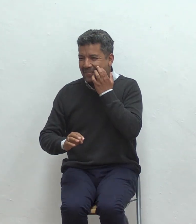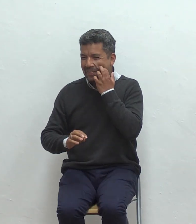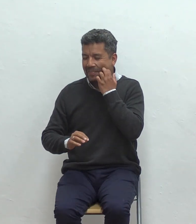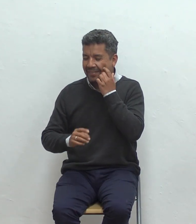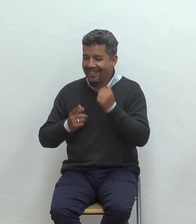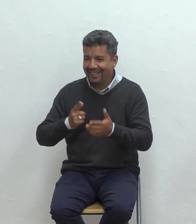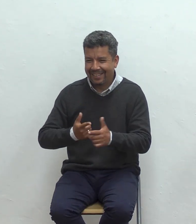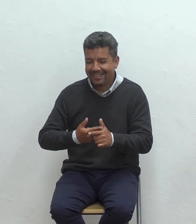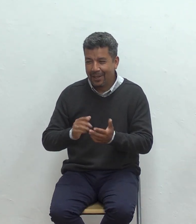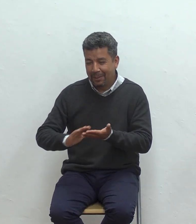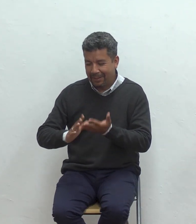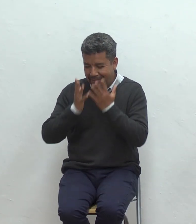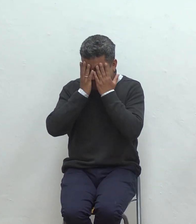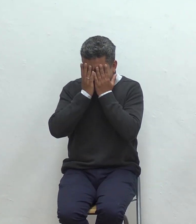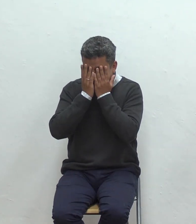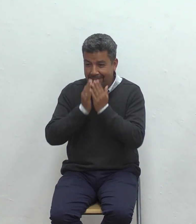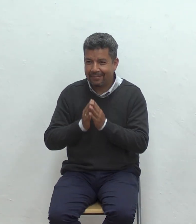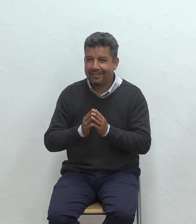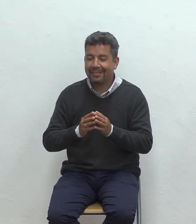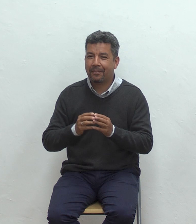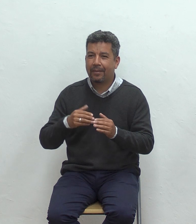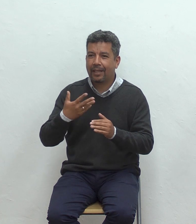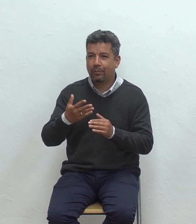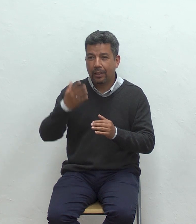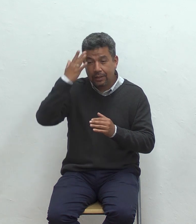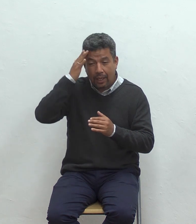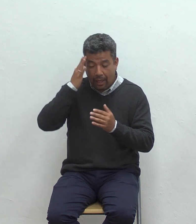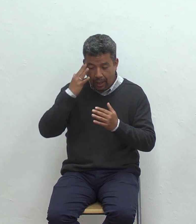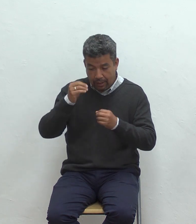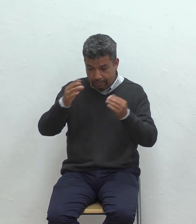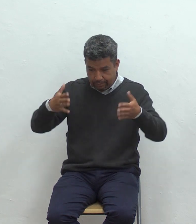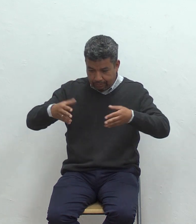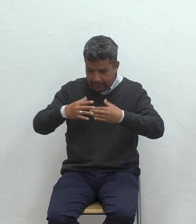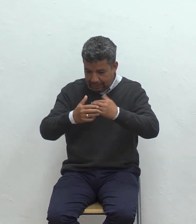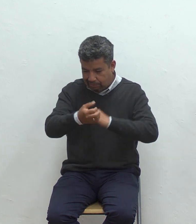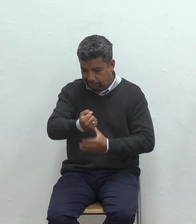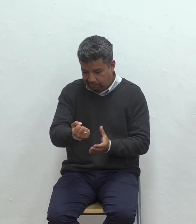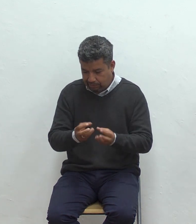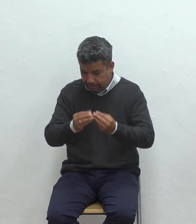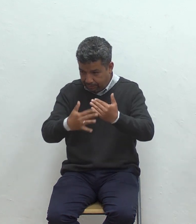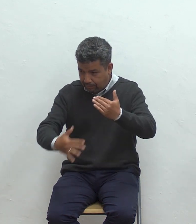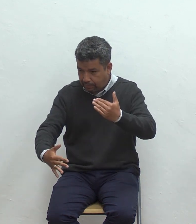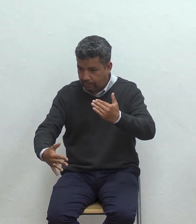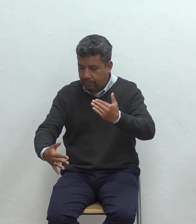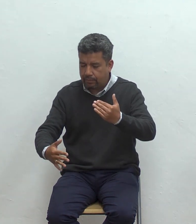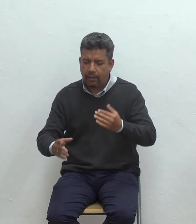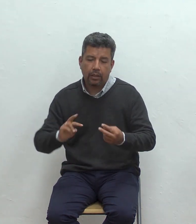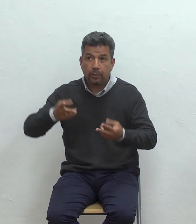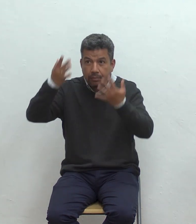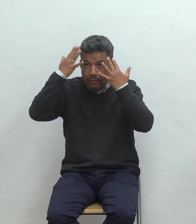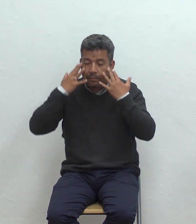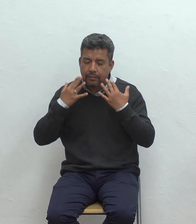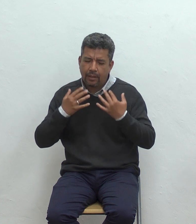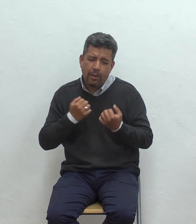Y entonces, después de que caía la sangre sobre ellos, el tipo, linda mía,